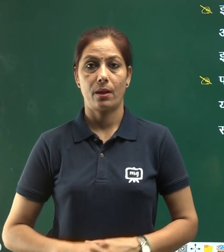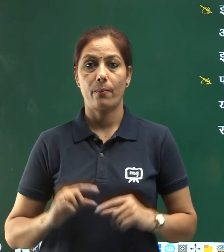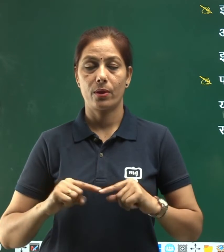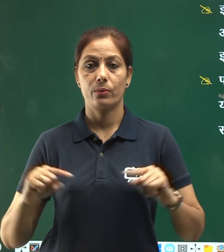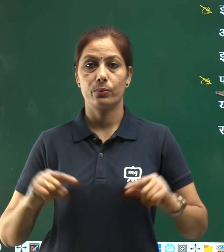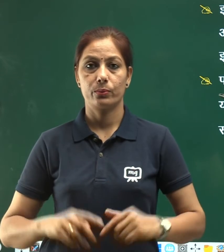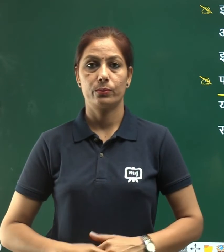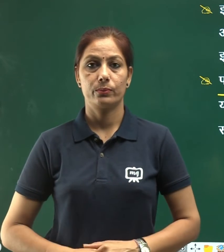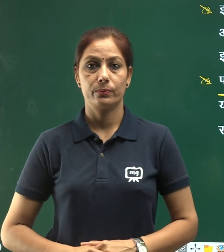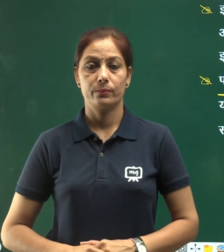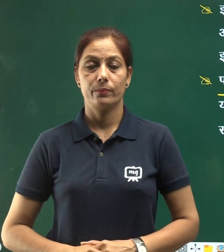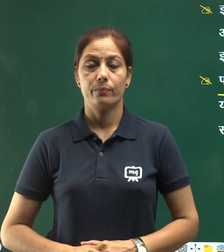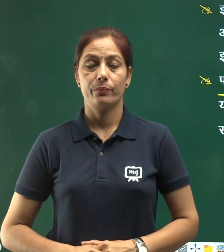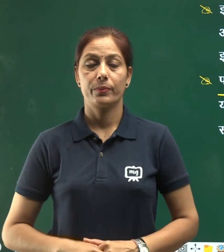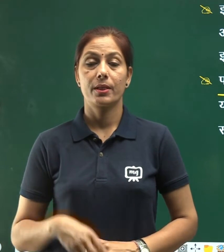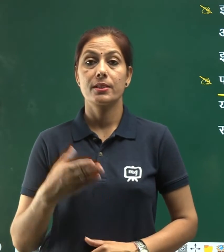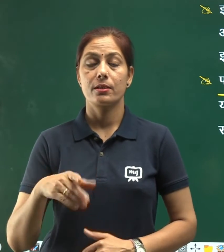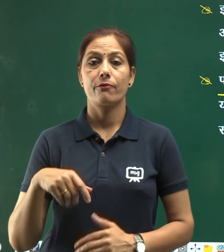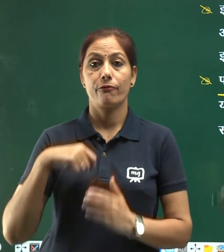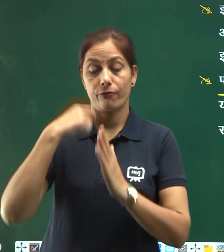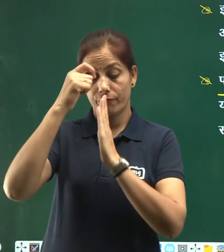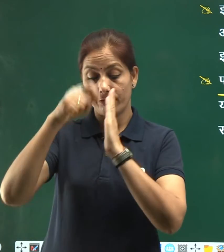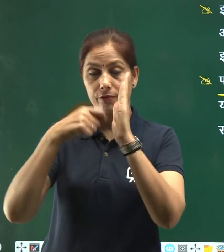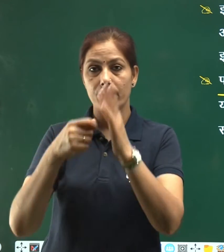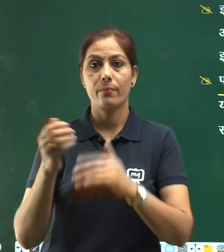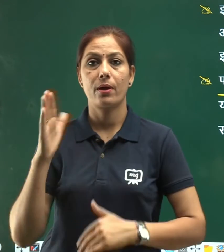परंतु जब फिल्म आई तो